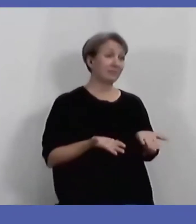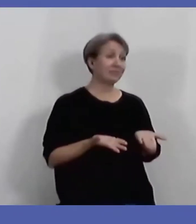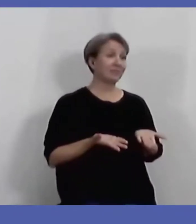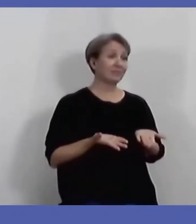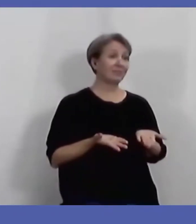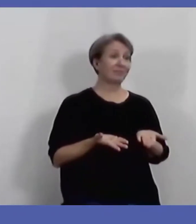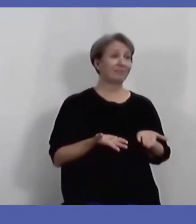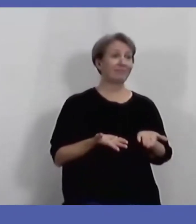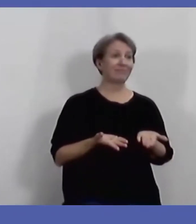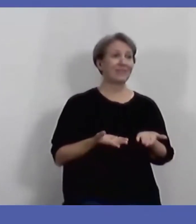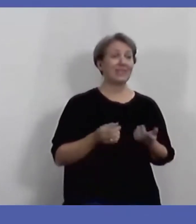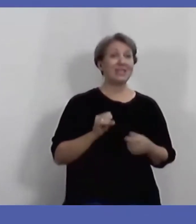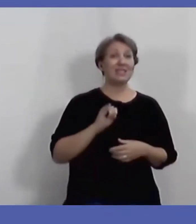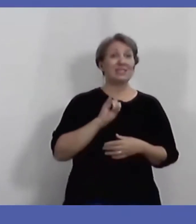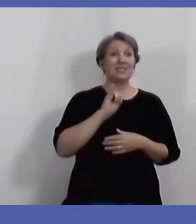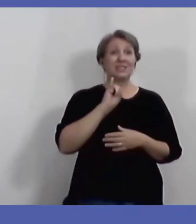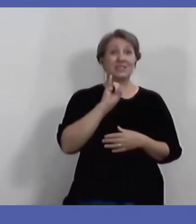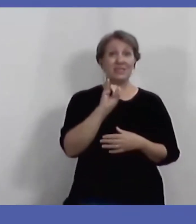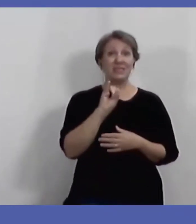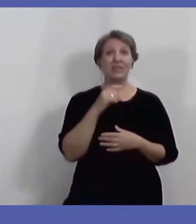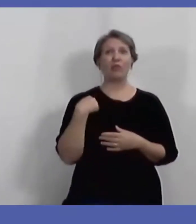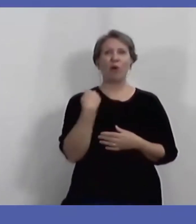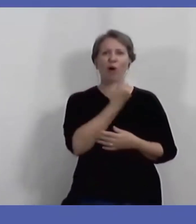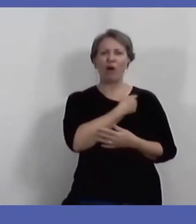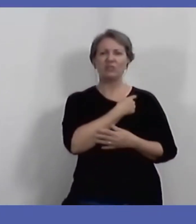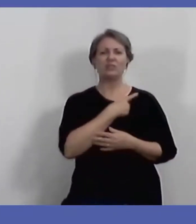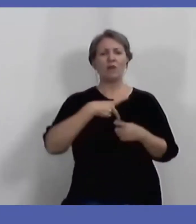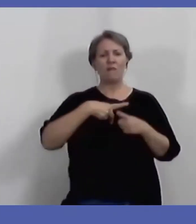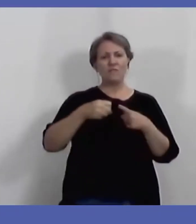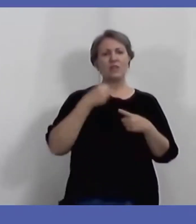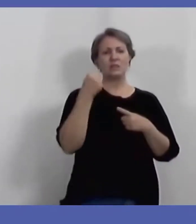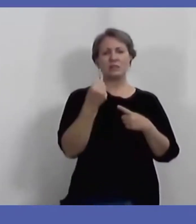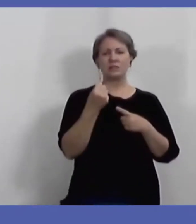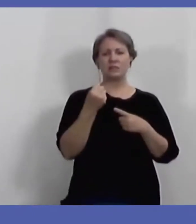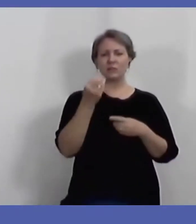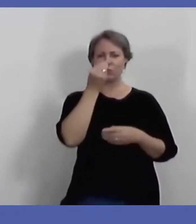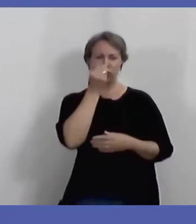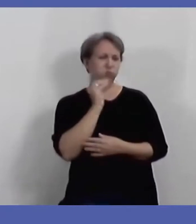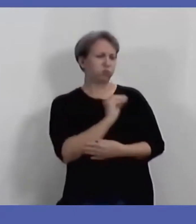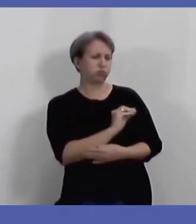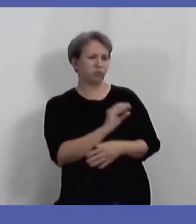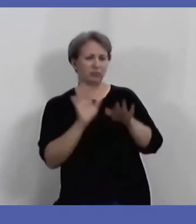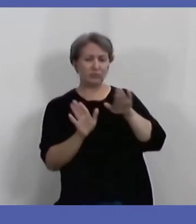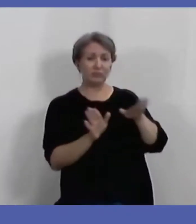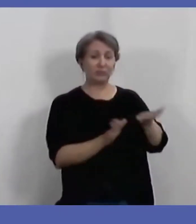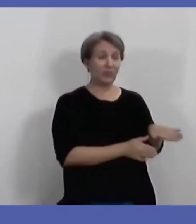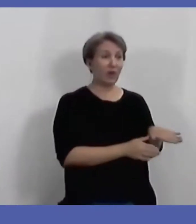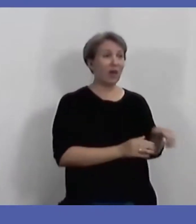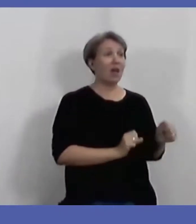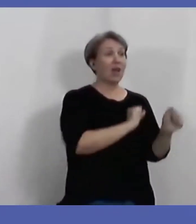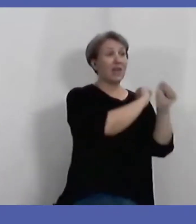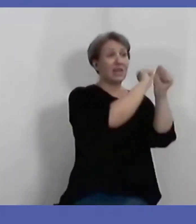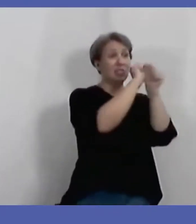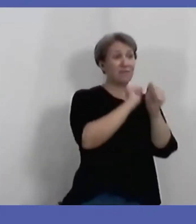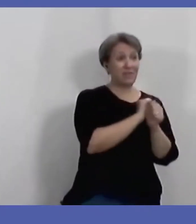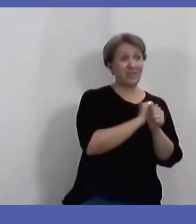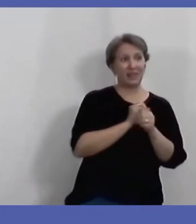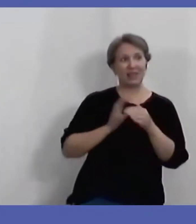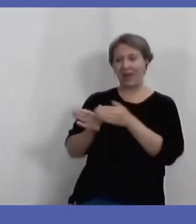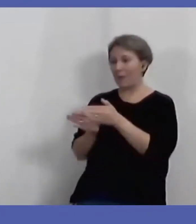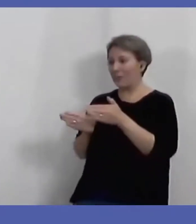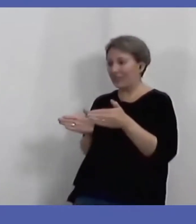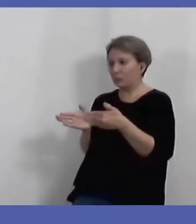vencemos isso, é a igreja edificada. Então é importante, amados irmãos, amadas irmãs, que